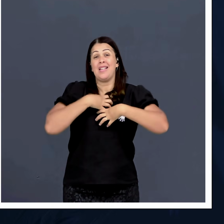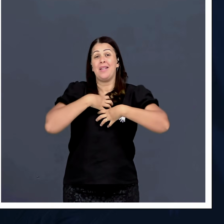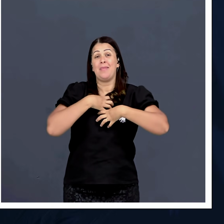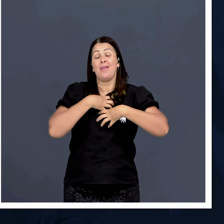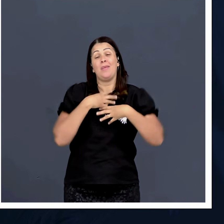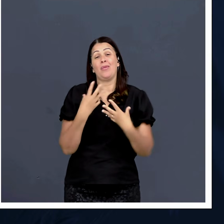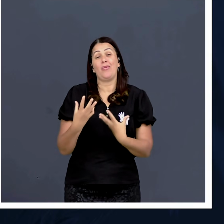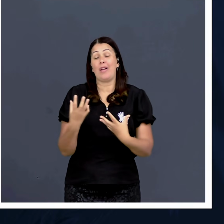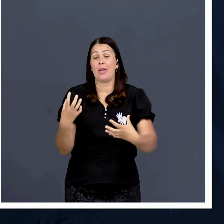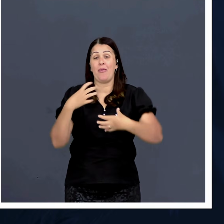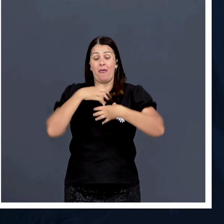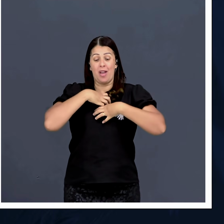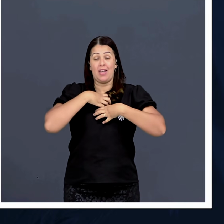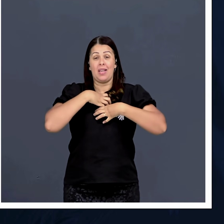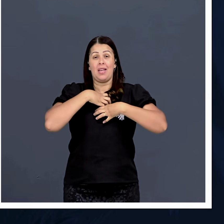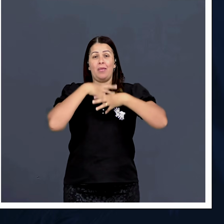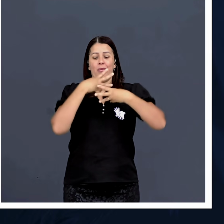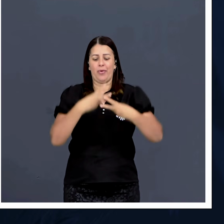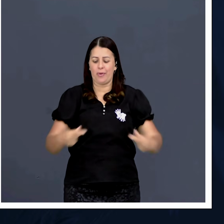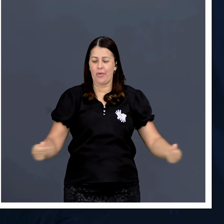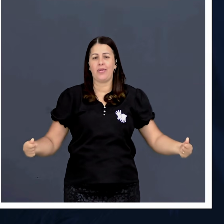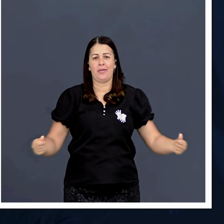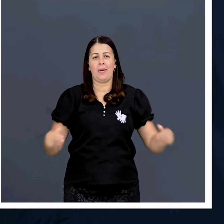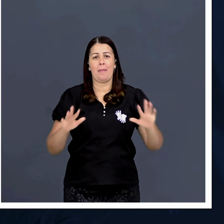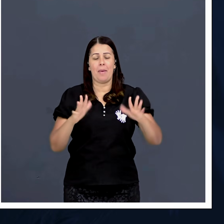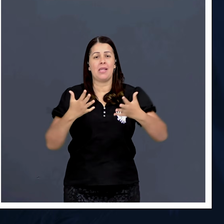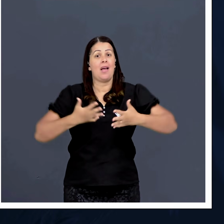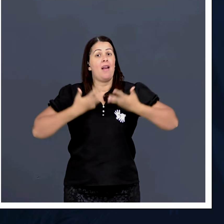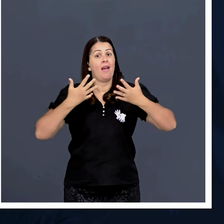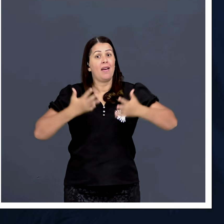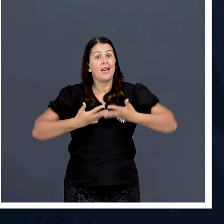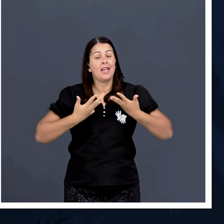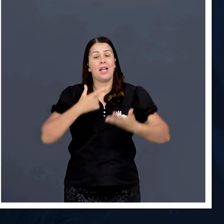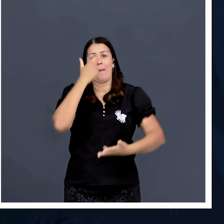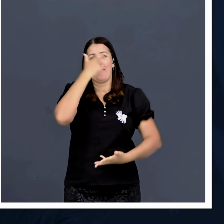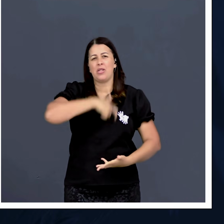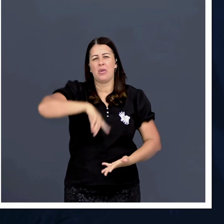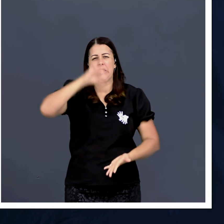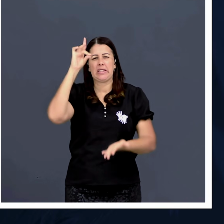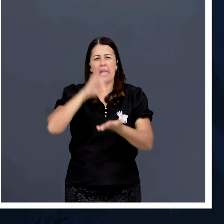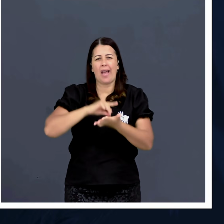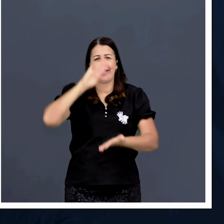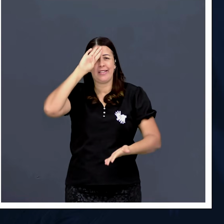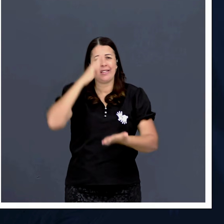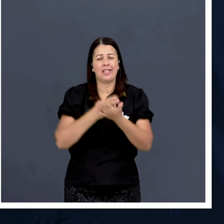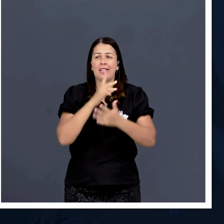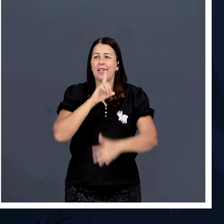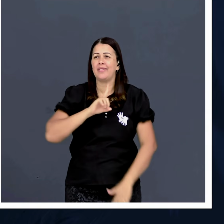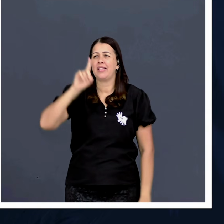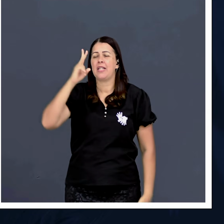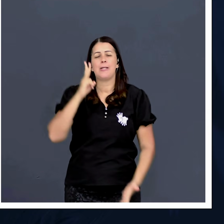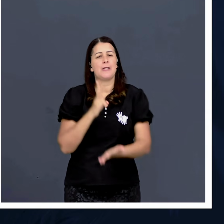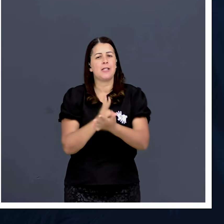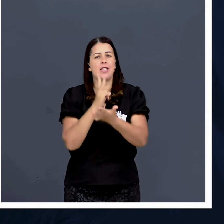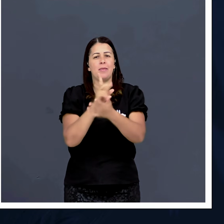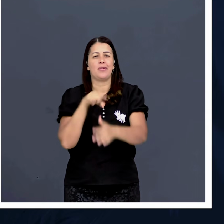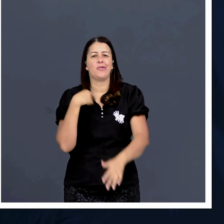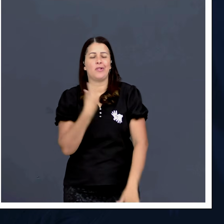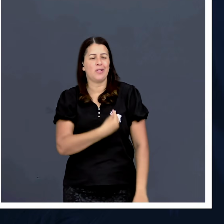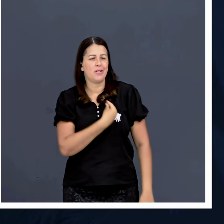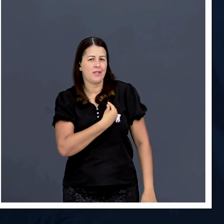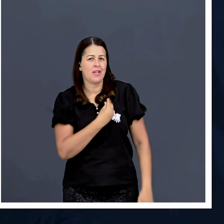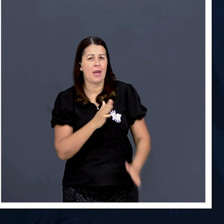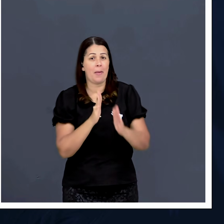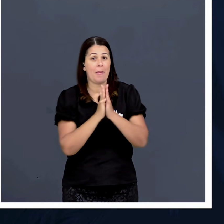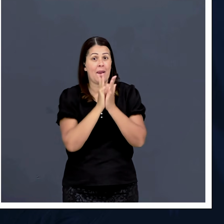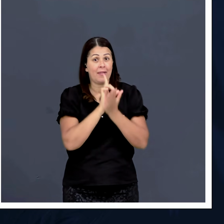eles vêm e vão. Mas a alegria do cristão, ela permanece nas nossas vidas. Lá a